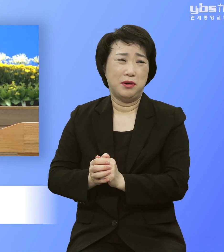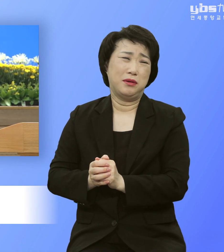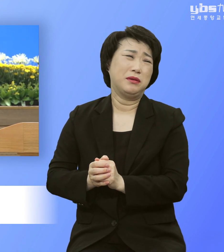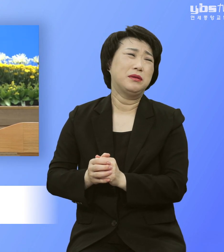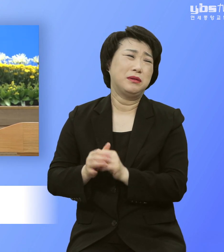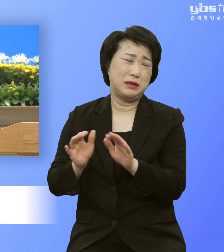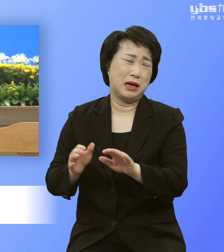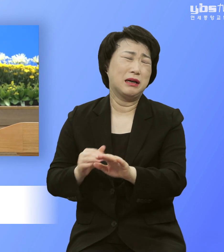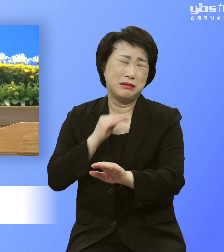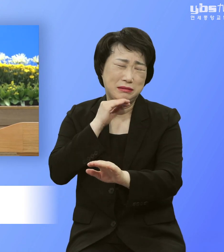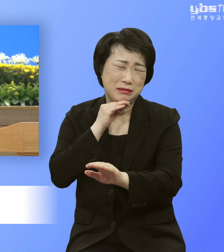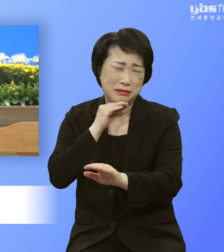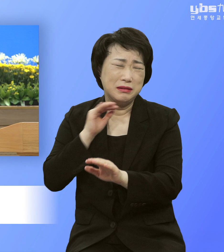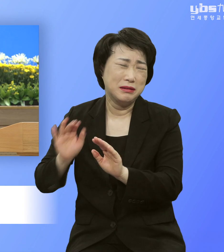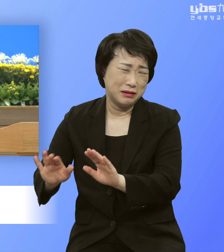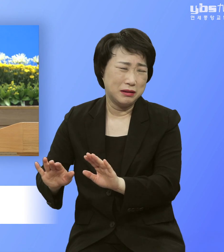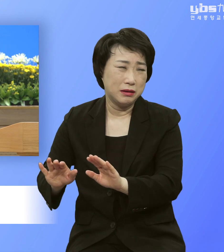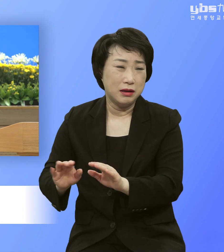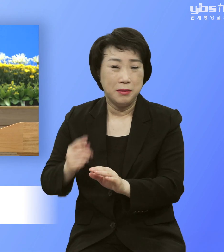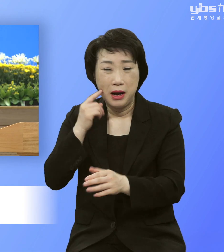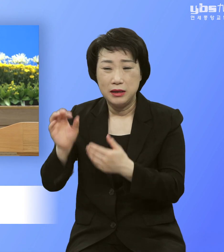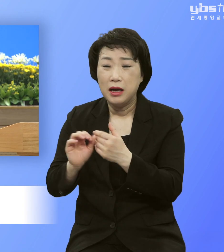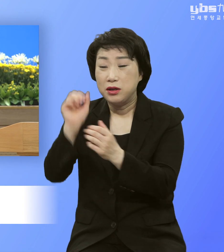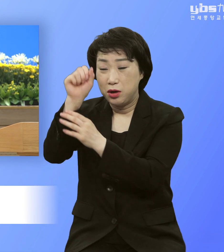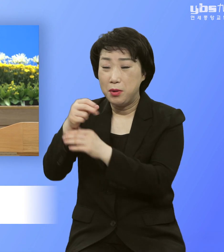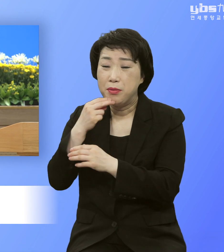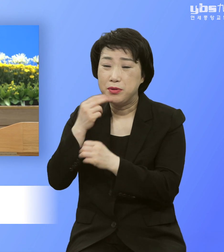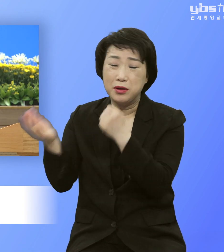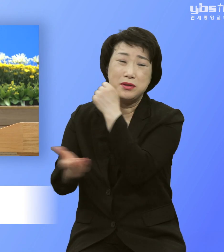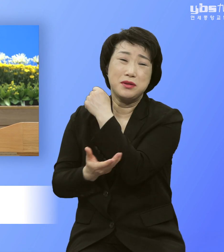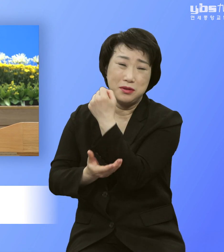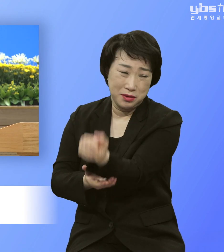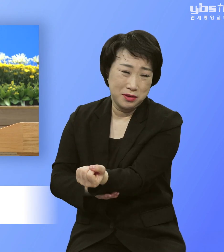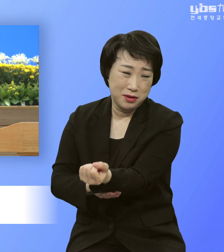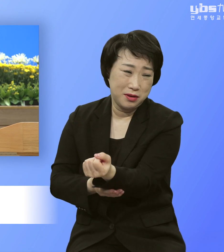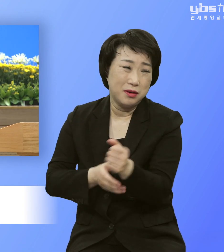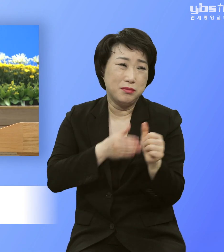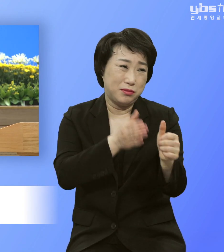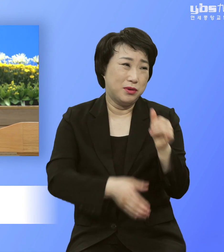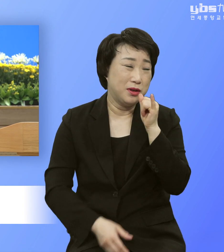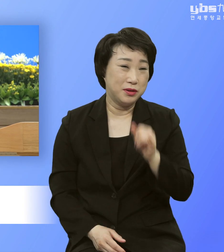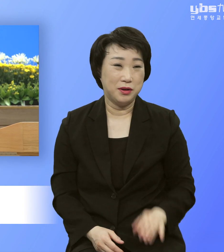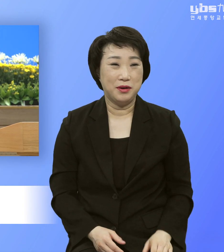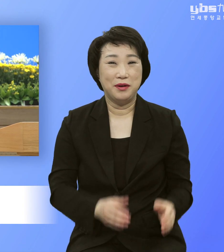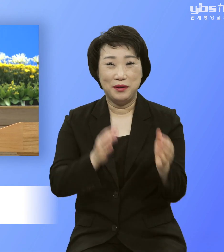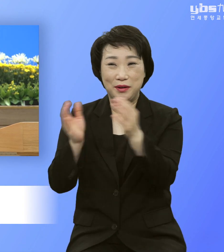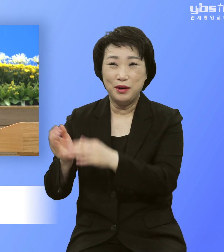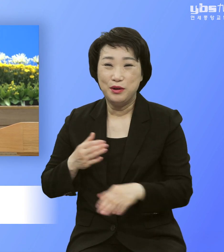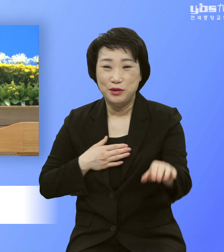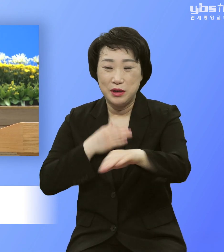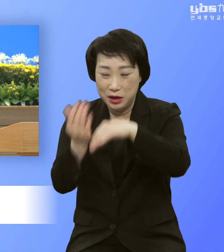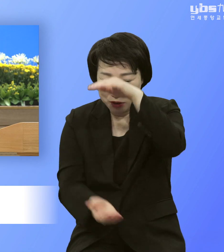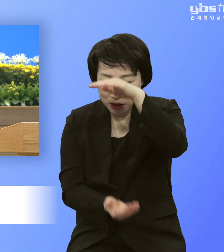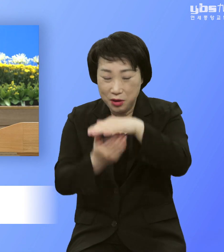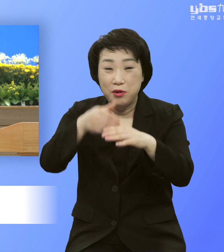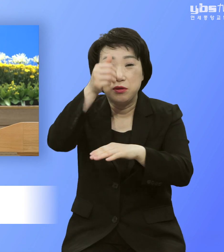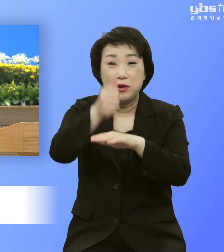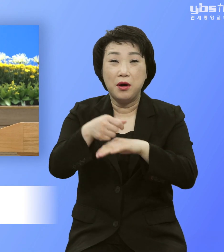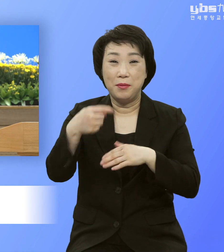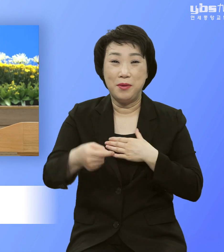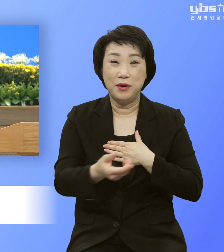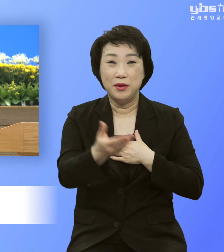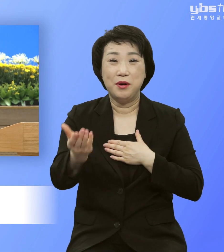그때 기대하시고 살려줘. 아니면 찍어버리소서. 그랬어. 우리의 최고의 작품의